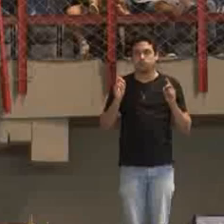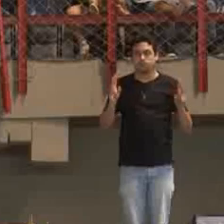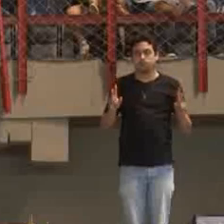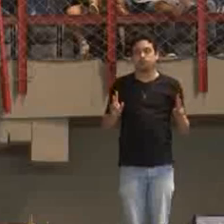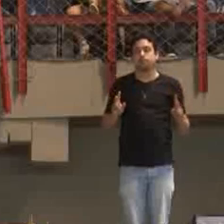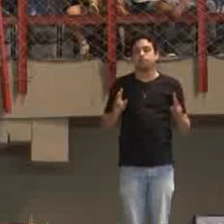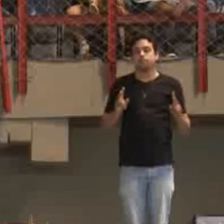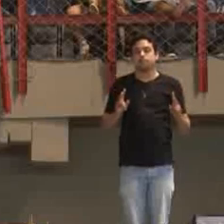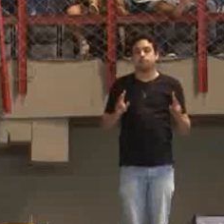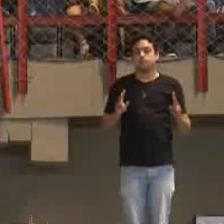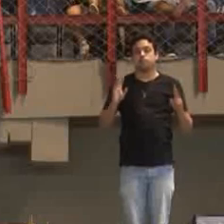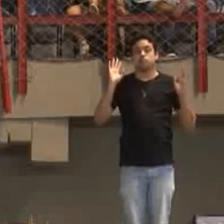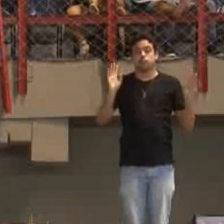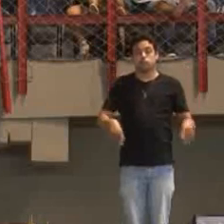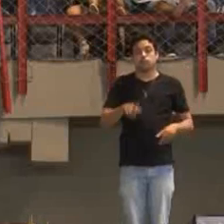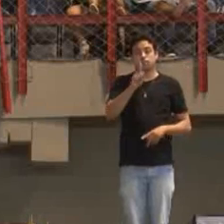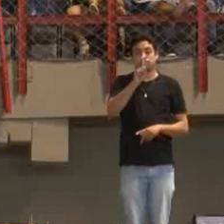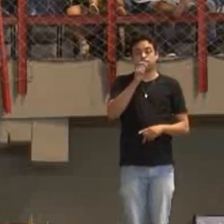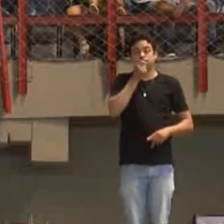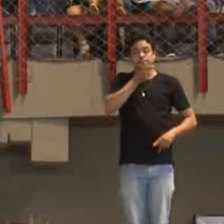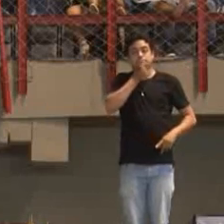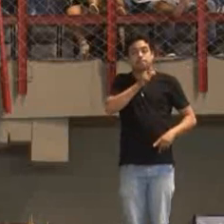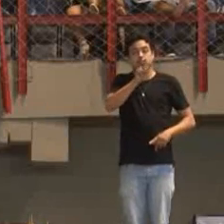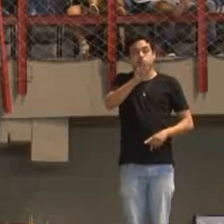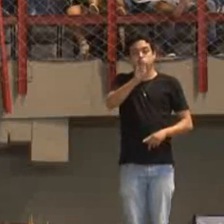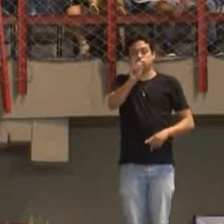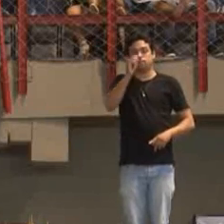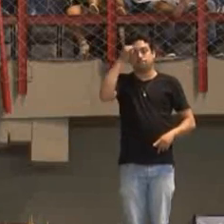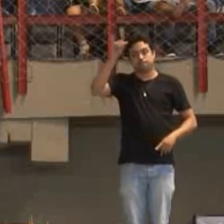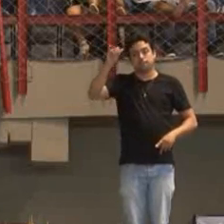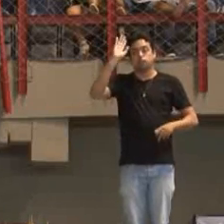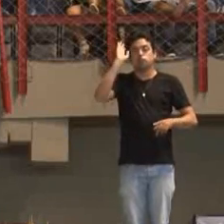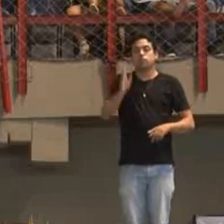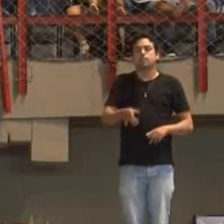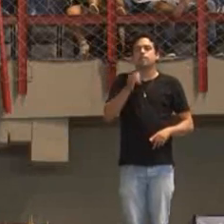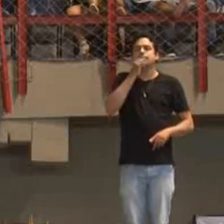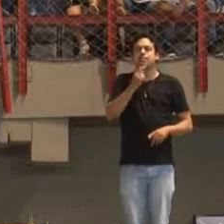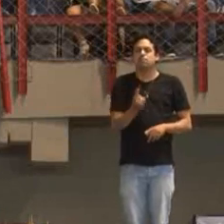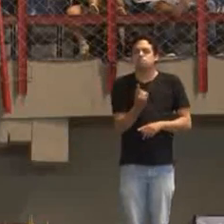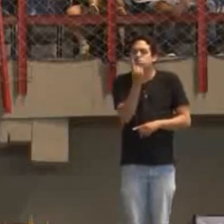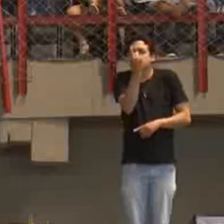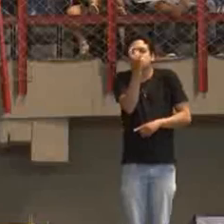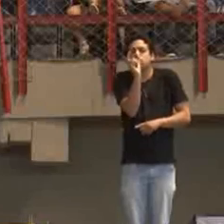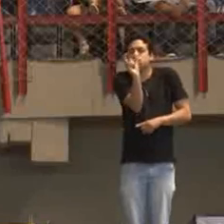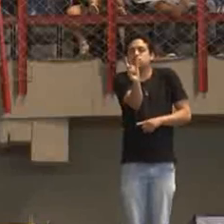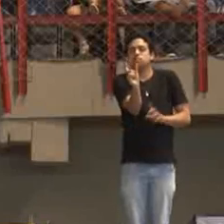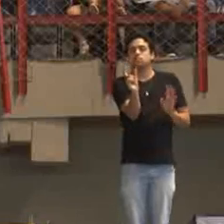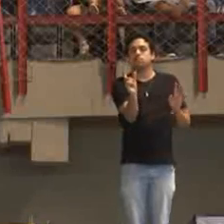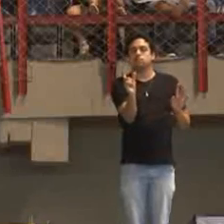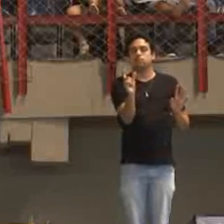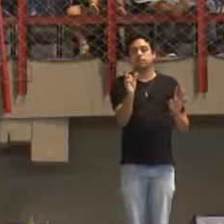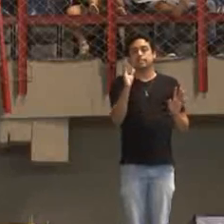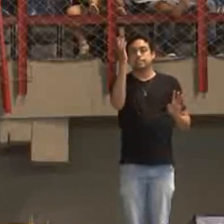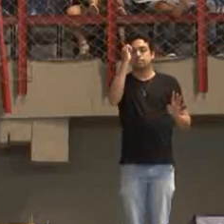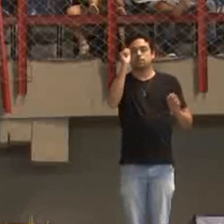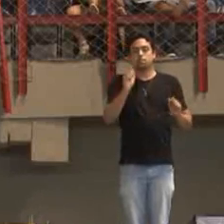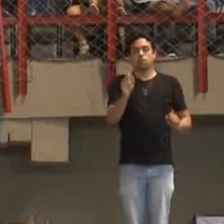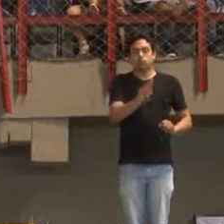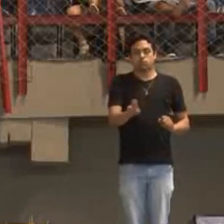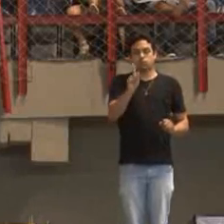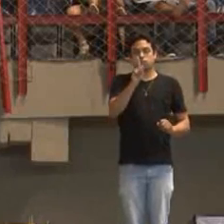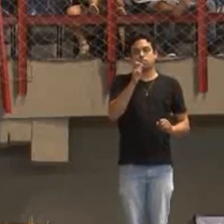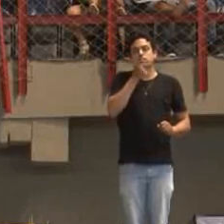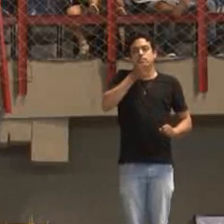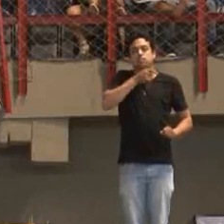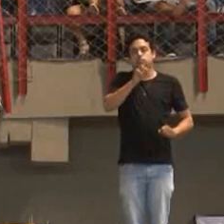certo? Gíria, não. Professora, mas só umazinha. Sabe quando é que você pode usar uma